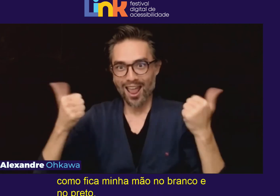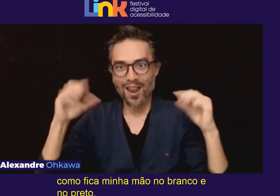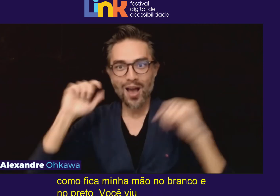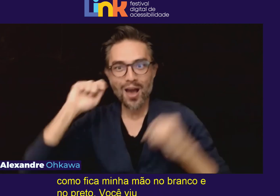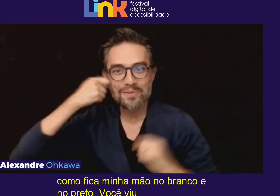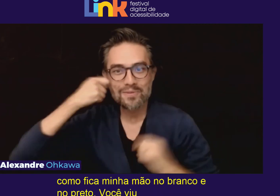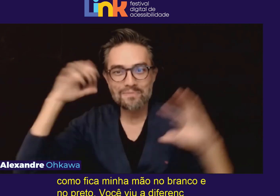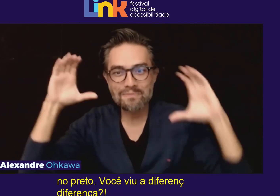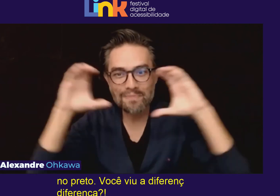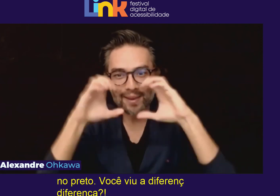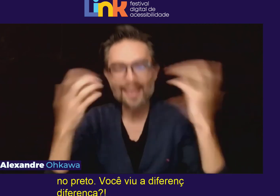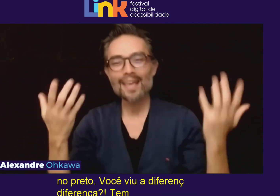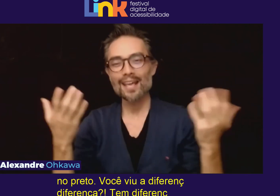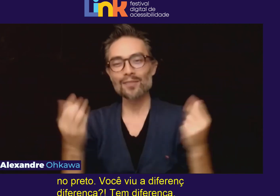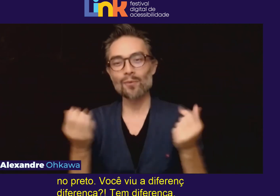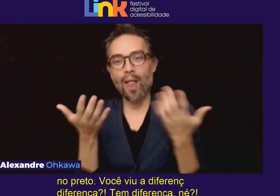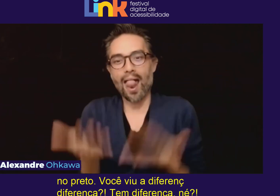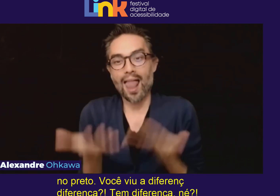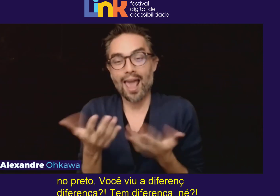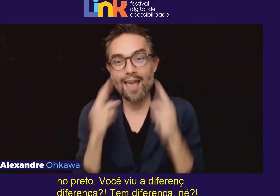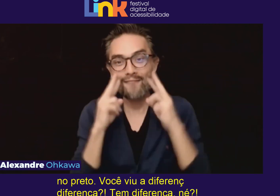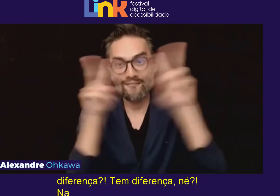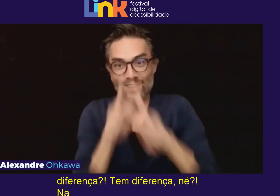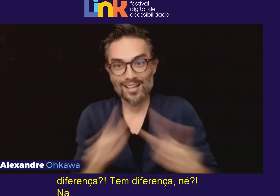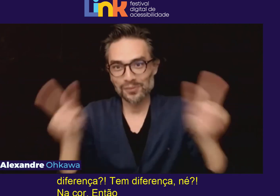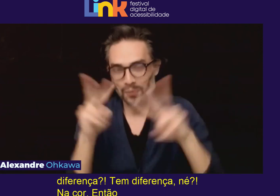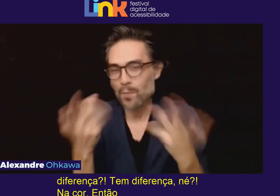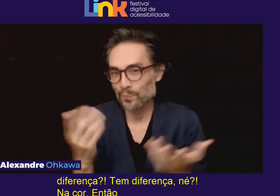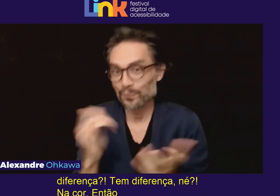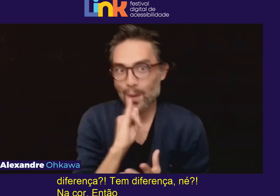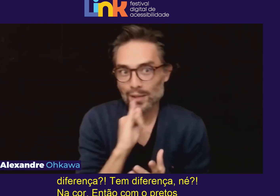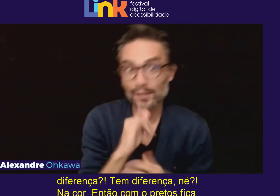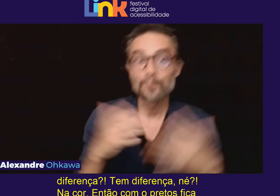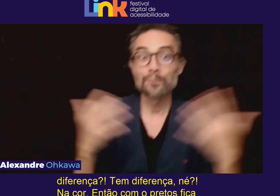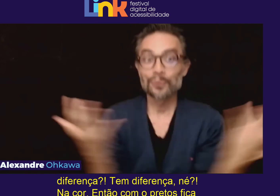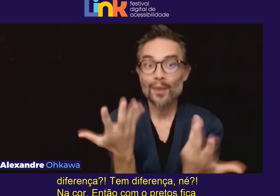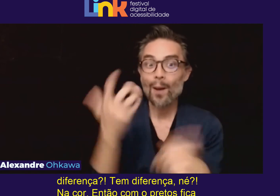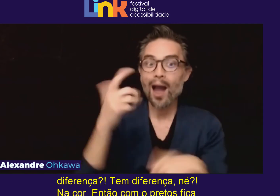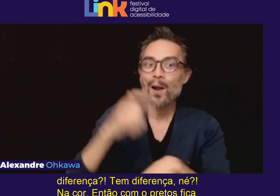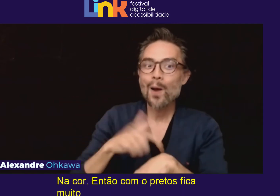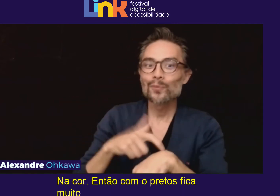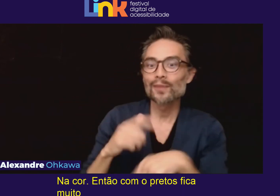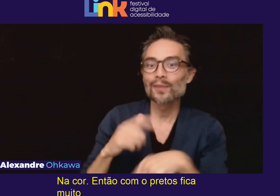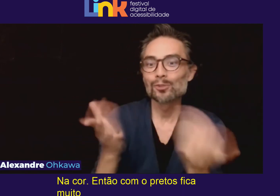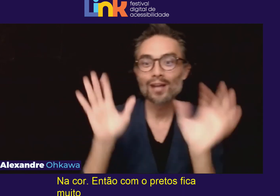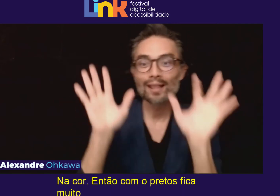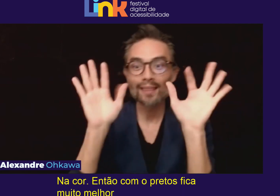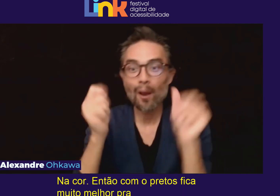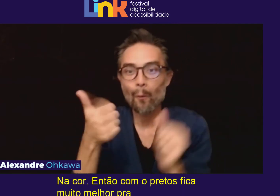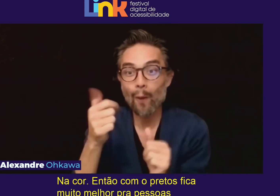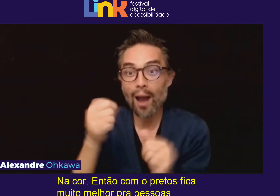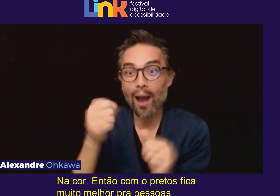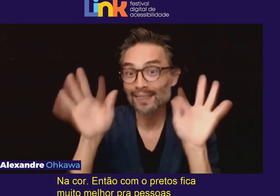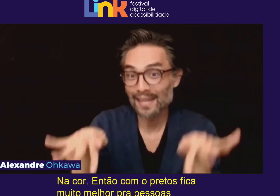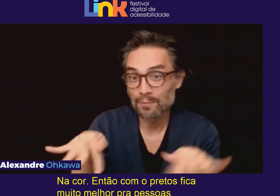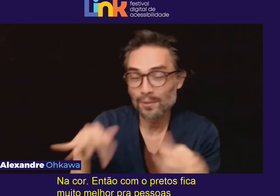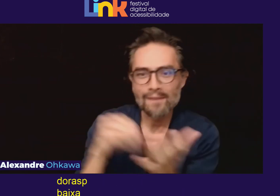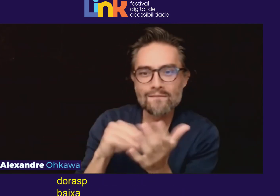na cor. Então, com preto, fica muito melhor para as pessoas com baixa visão. Tem um jeito de olhar melhor,